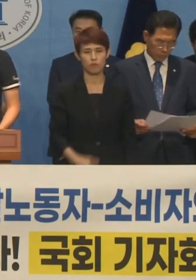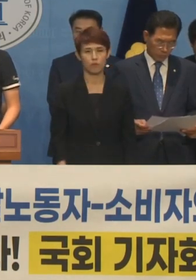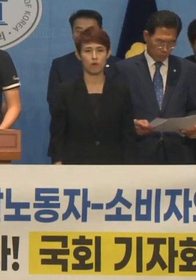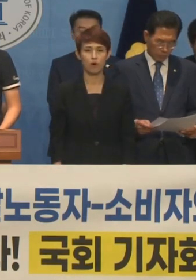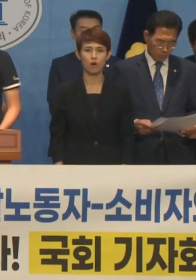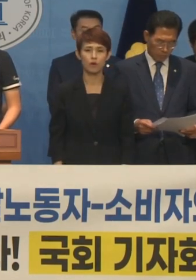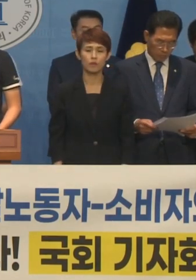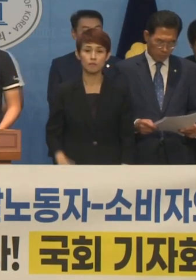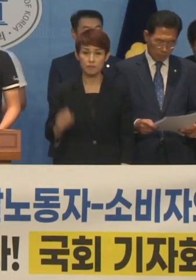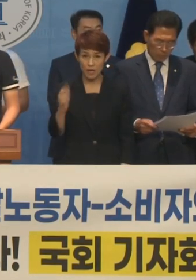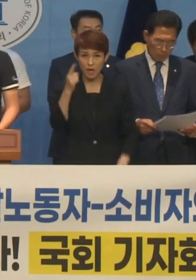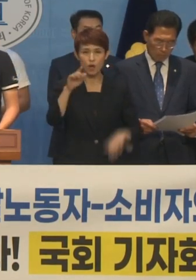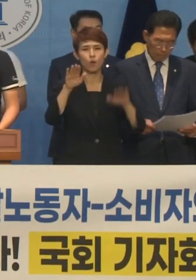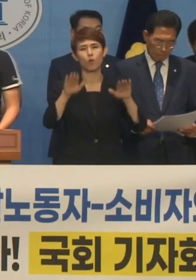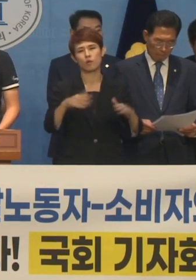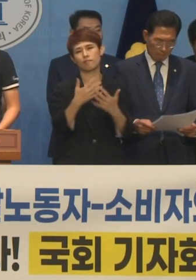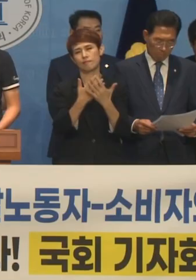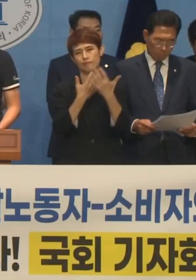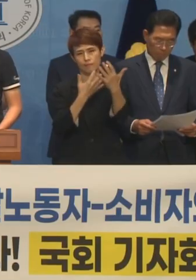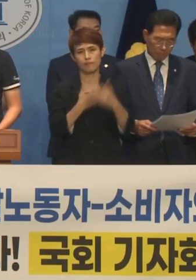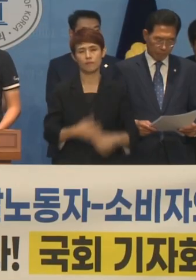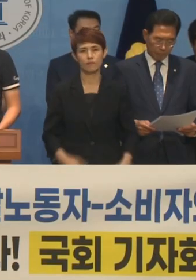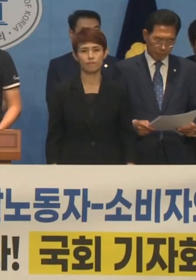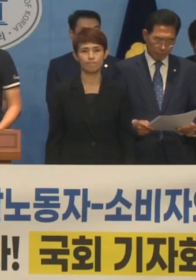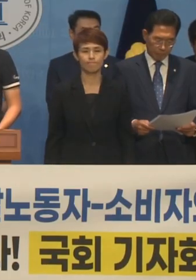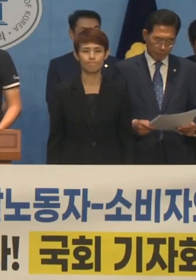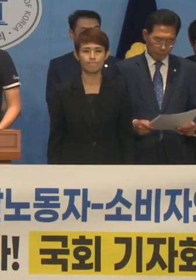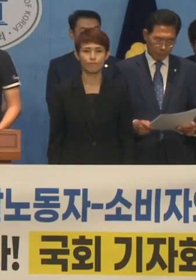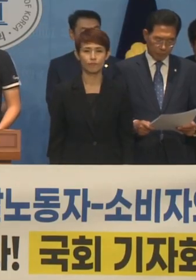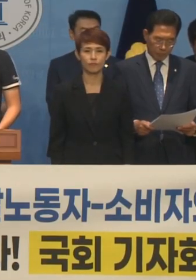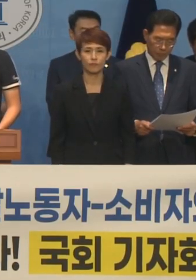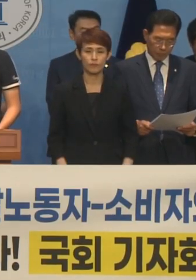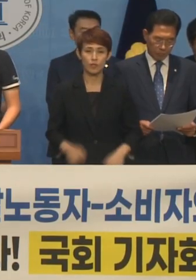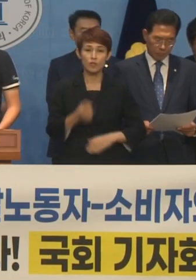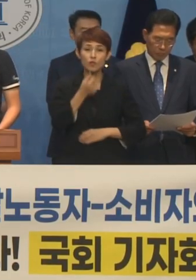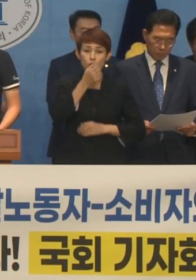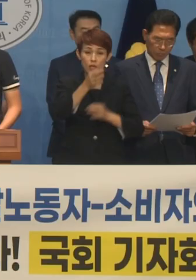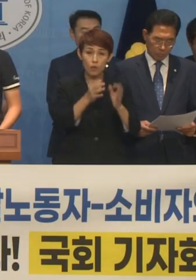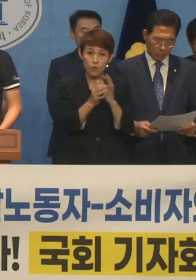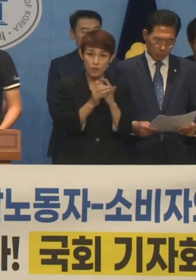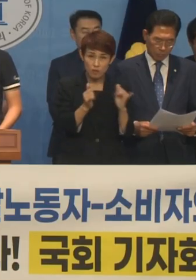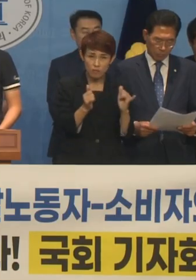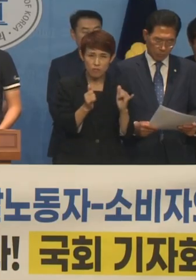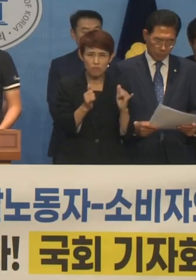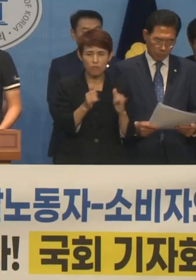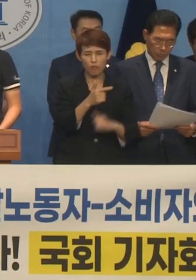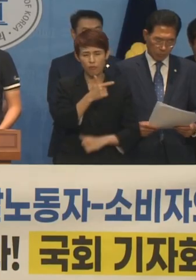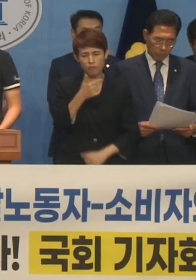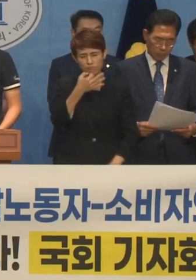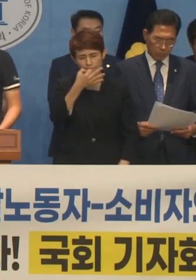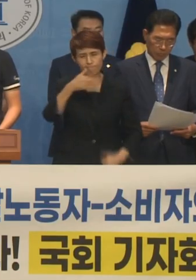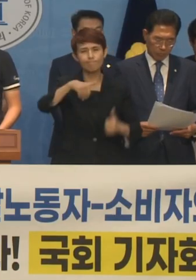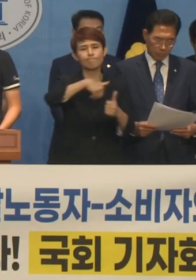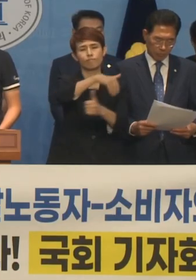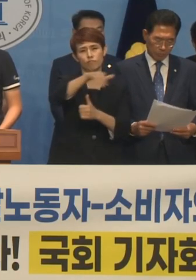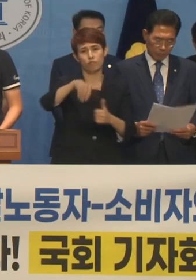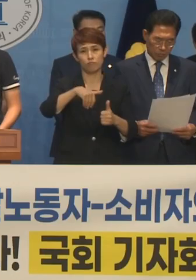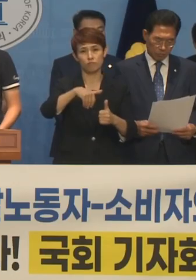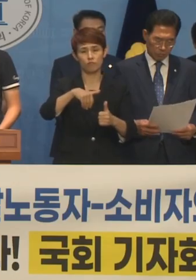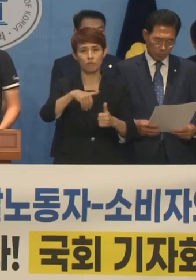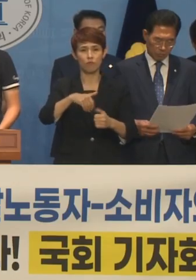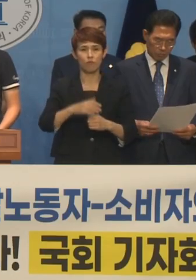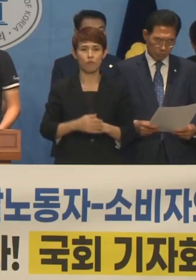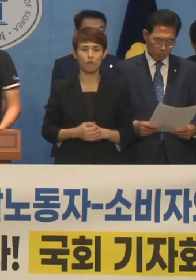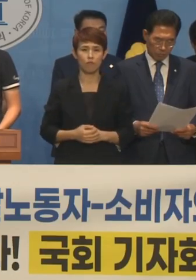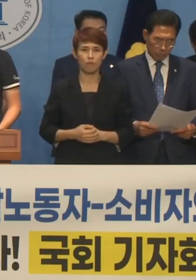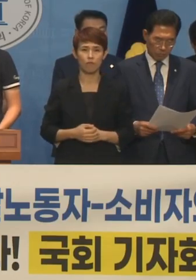같은 이런 자리가 마련되었다고 생각합니다. 현재 소상공인들은 절벽 끝으로 내몰리고 있다고 과언이 아닙니다. 가게 광고를